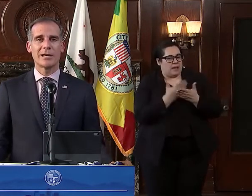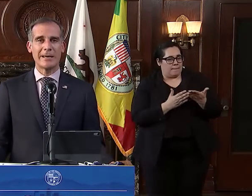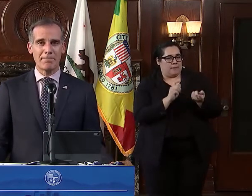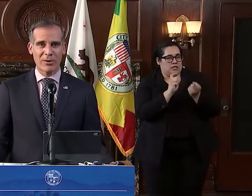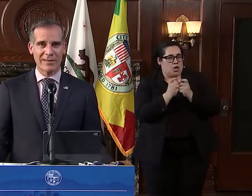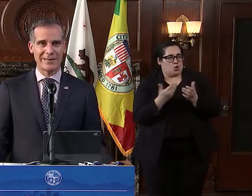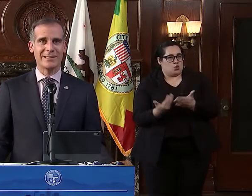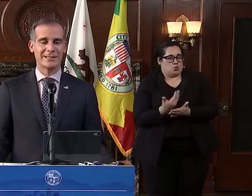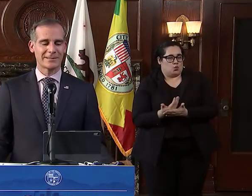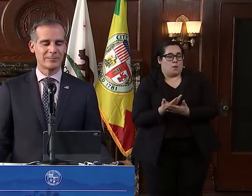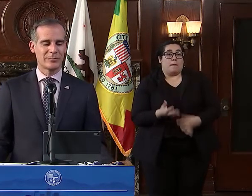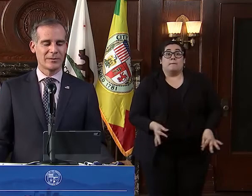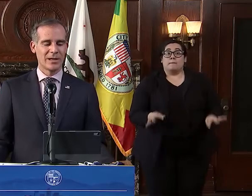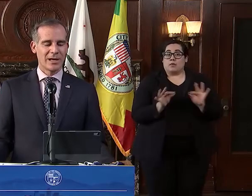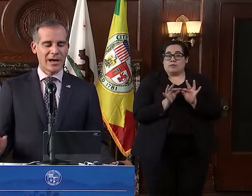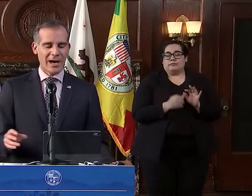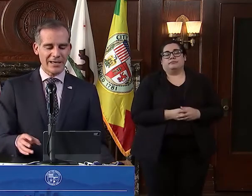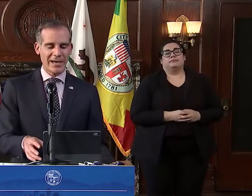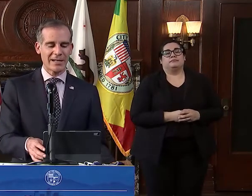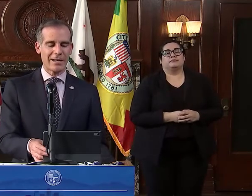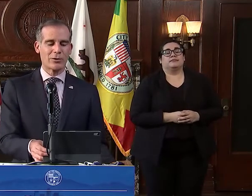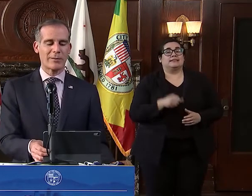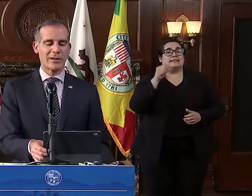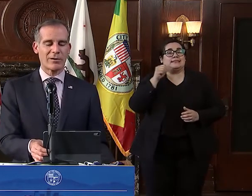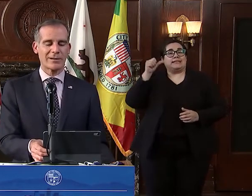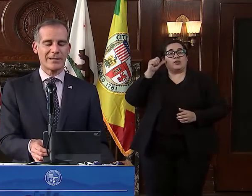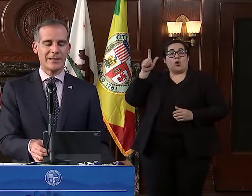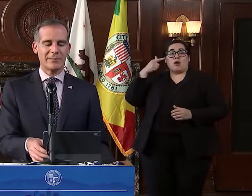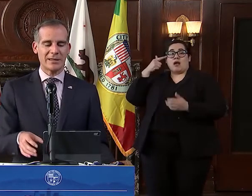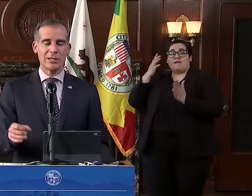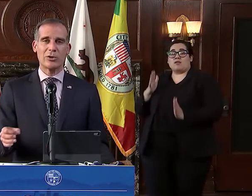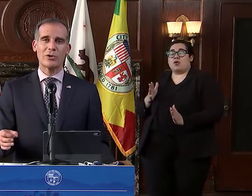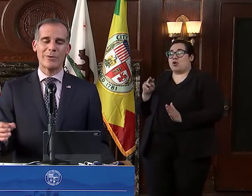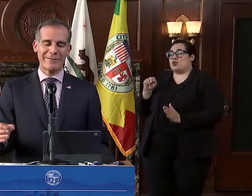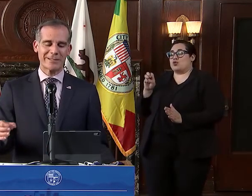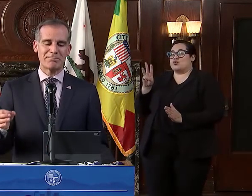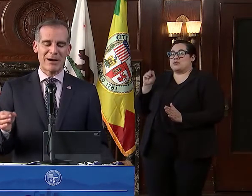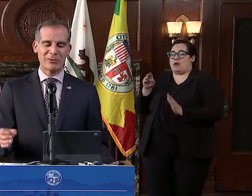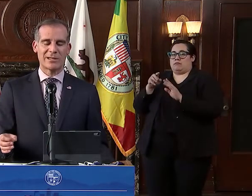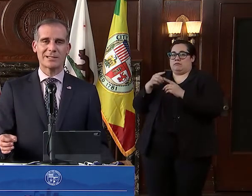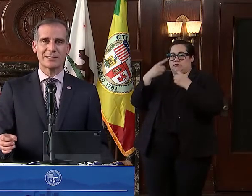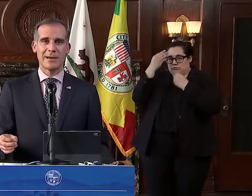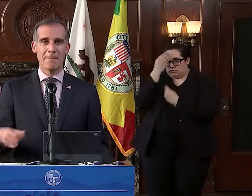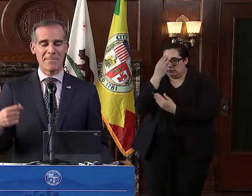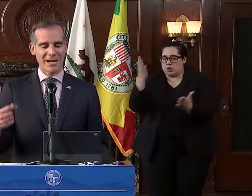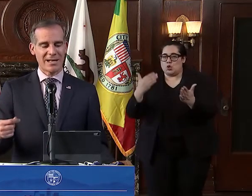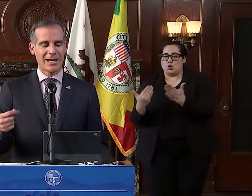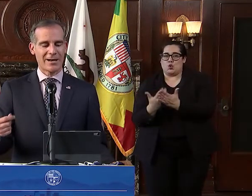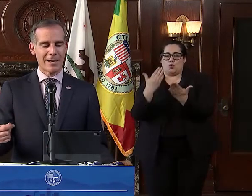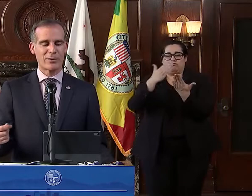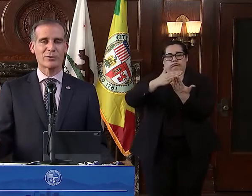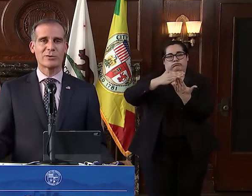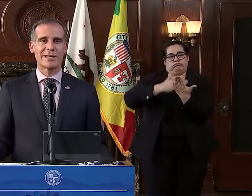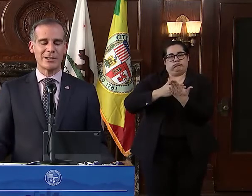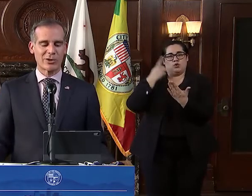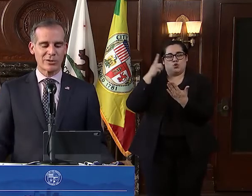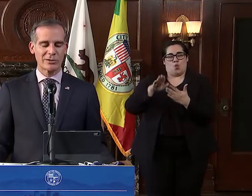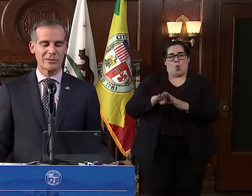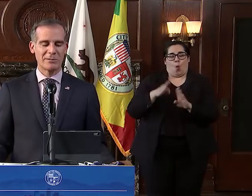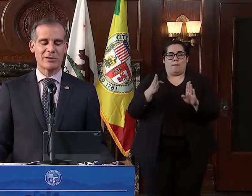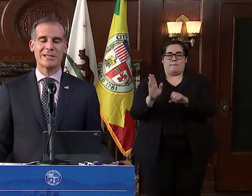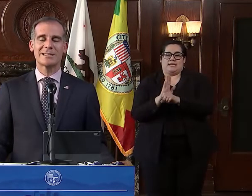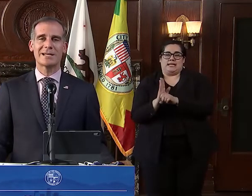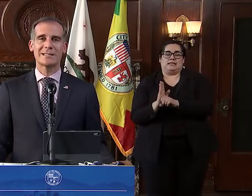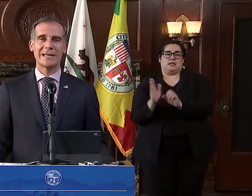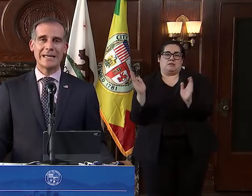cambios importantes. Ayer el gobernador emitió nuevas pautas para la reapertura de